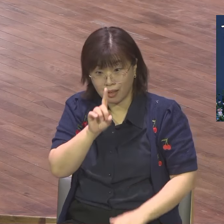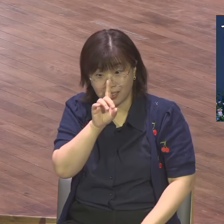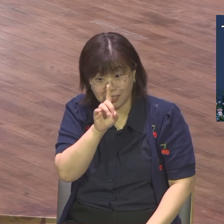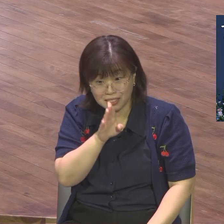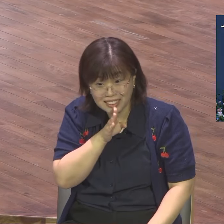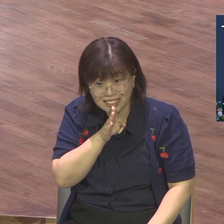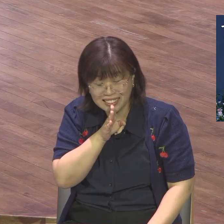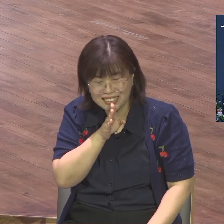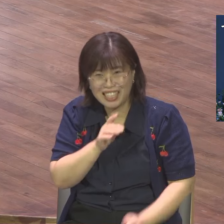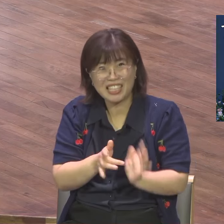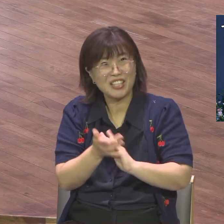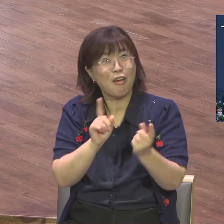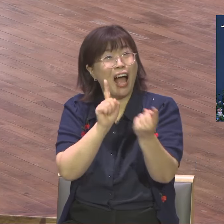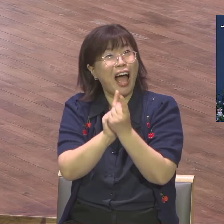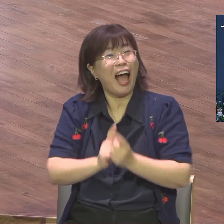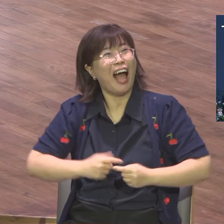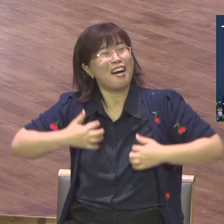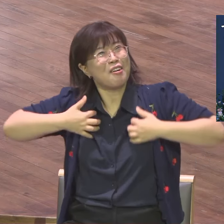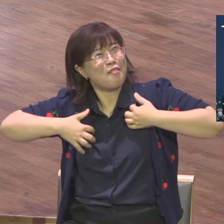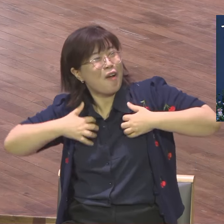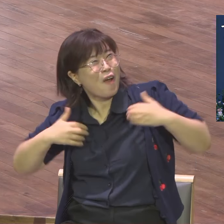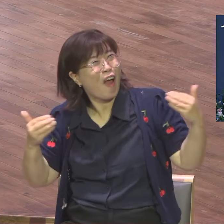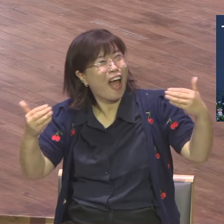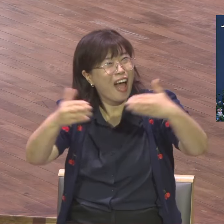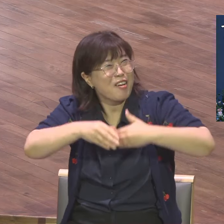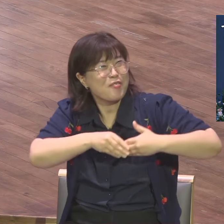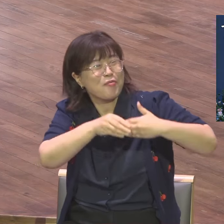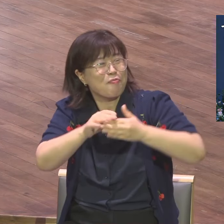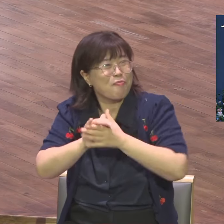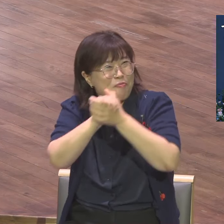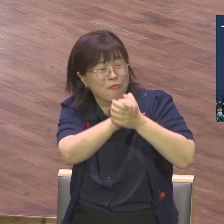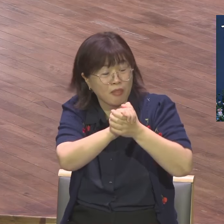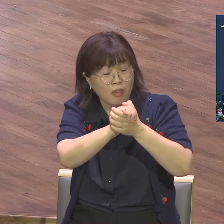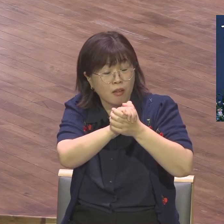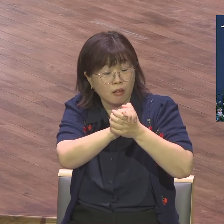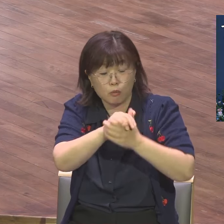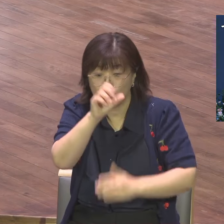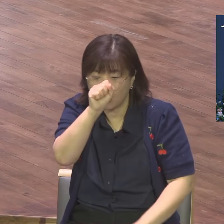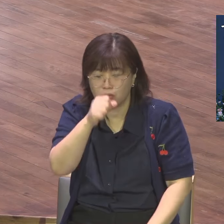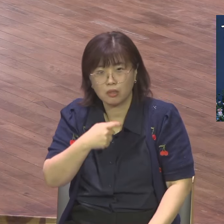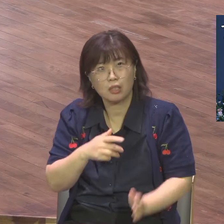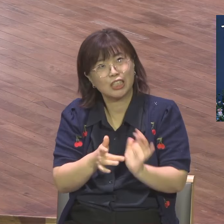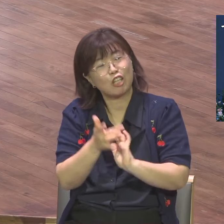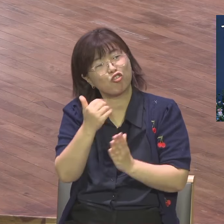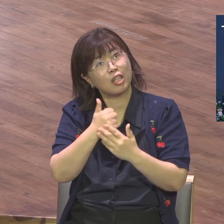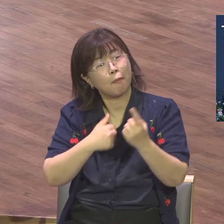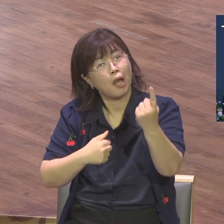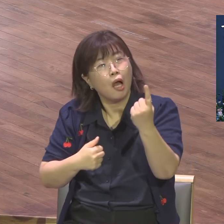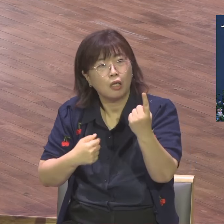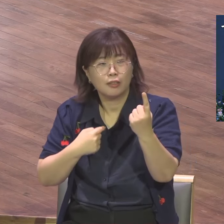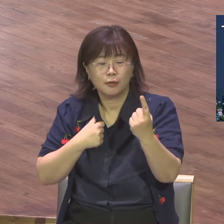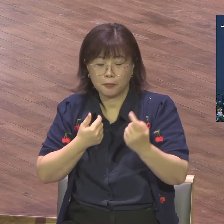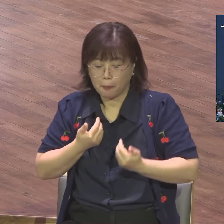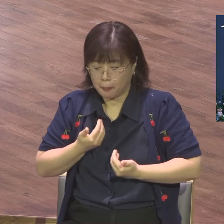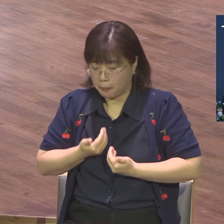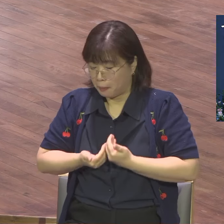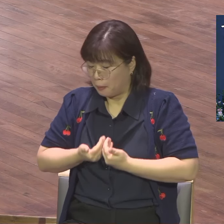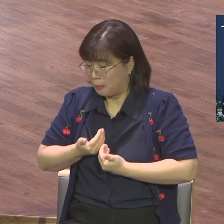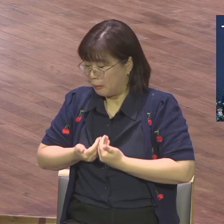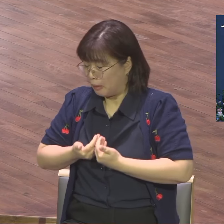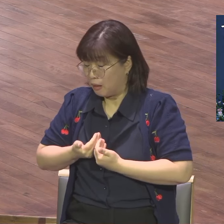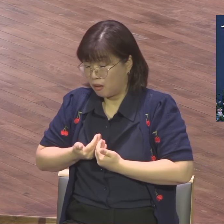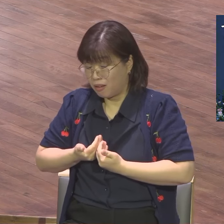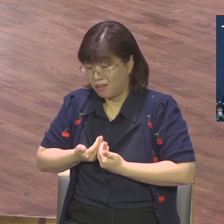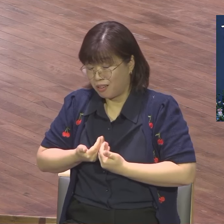아니 뭐 초신자가 예수님이 한 다음에 죽었으면 어색하겠지. 우리는 평생 믿었잖아요. 그런데